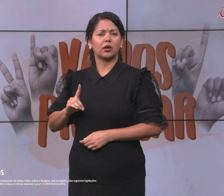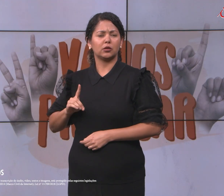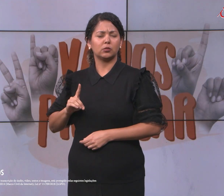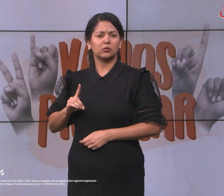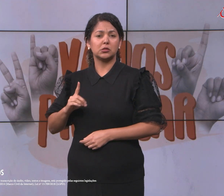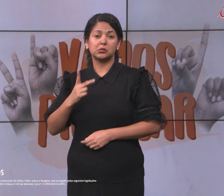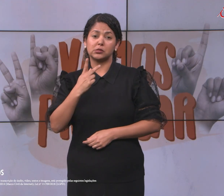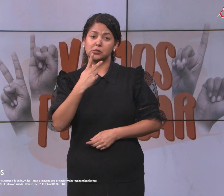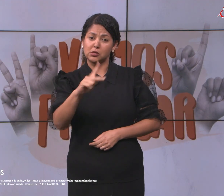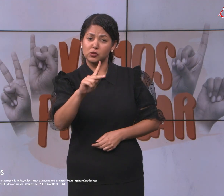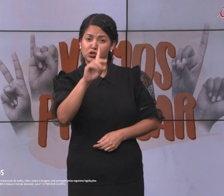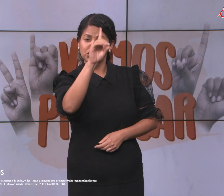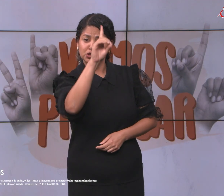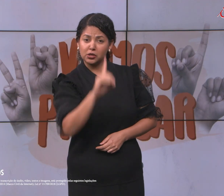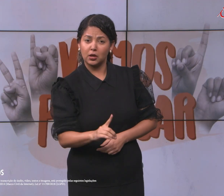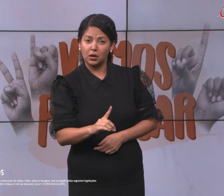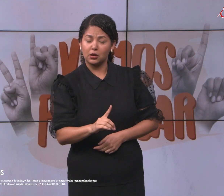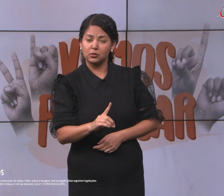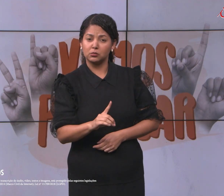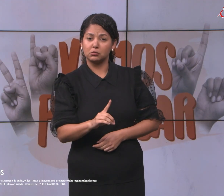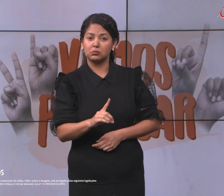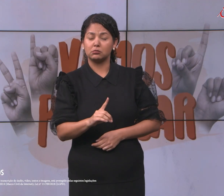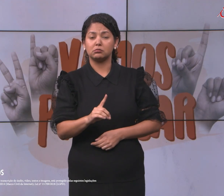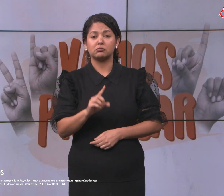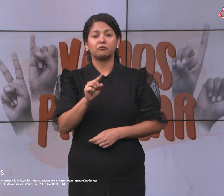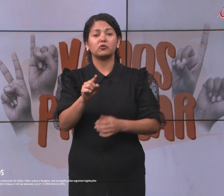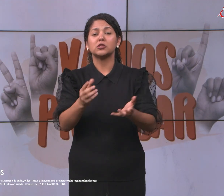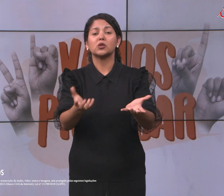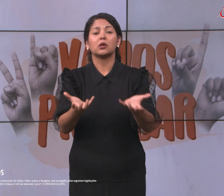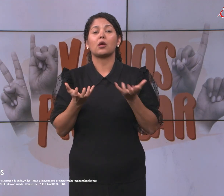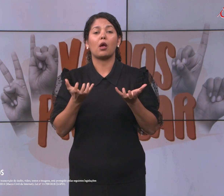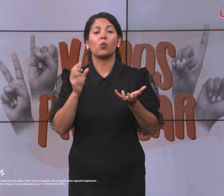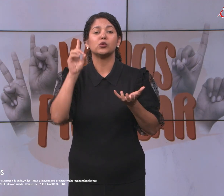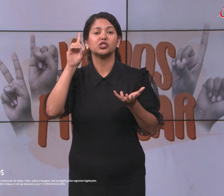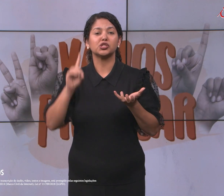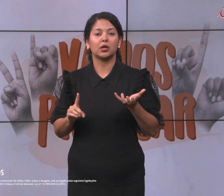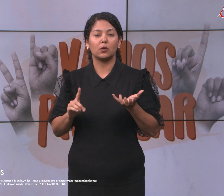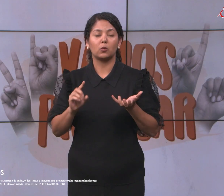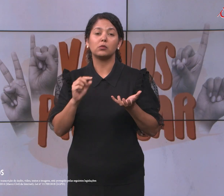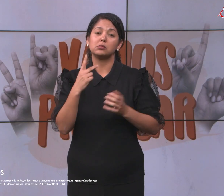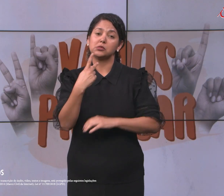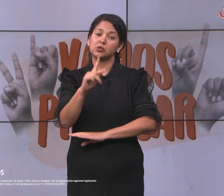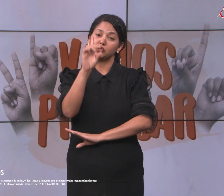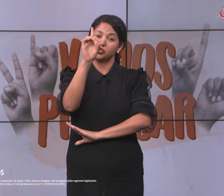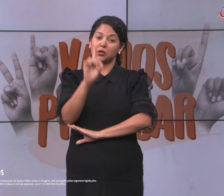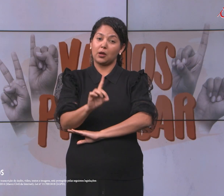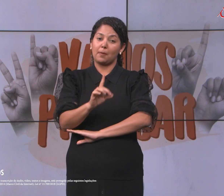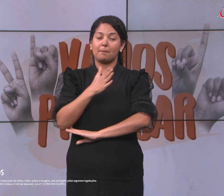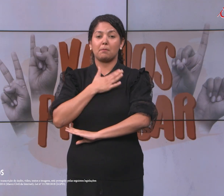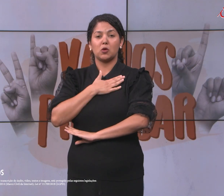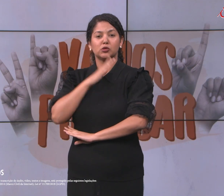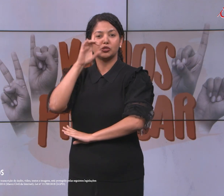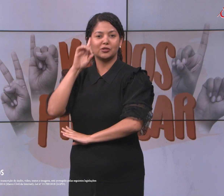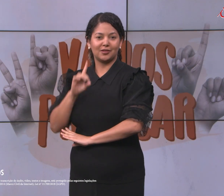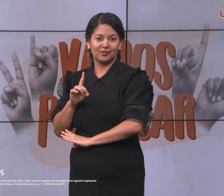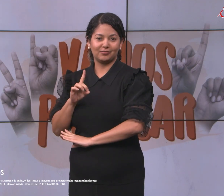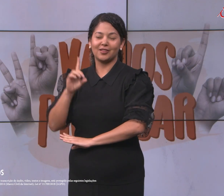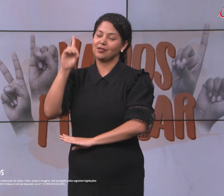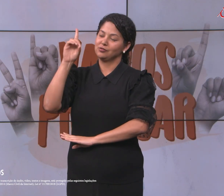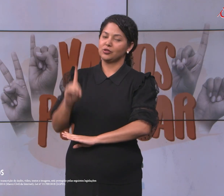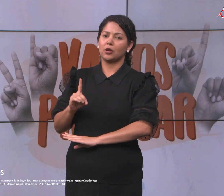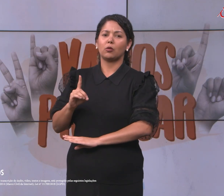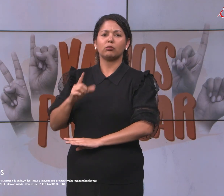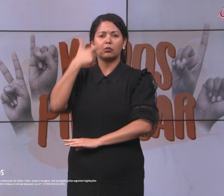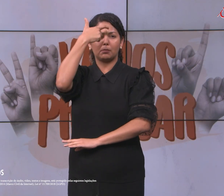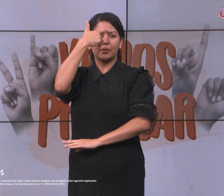Meu direito, aí traz este sinal. Seu direito, meu direito. O que você quer por direito seu? Meu direito,